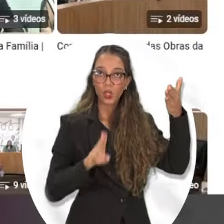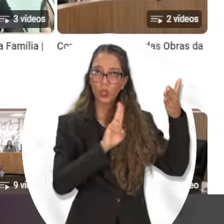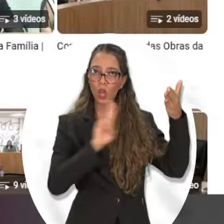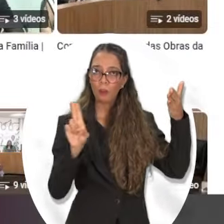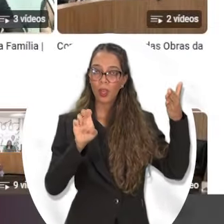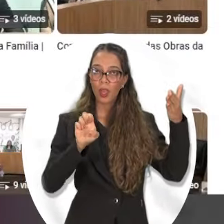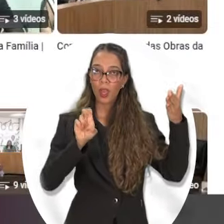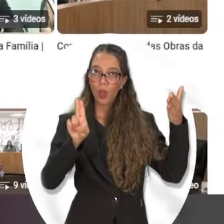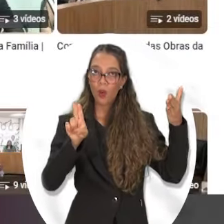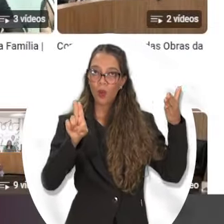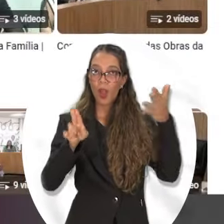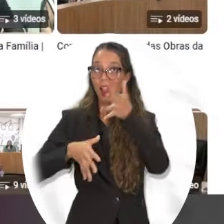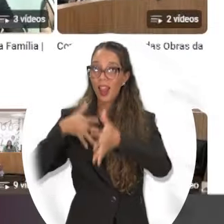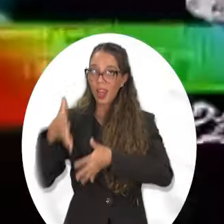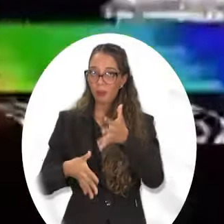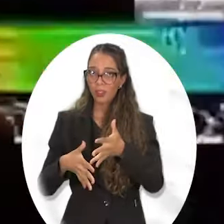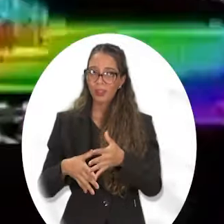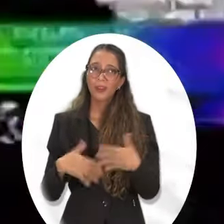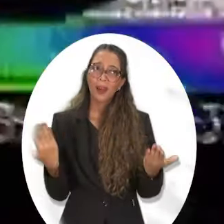a playlist Eu em Libras.